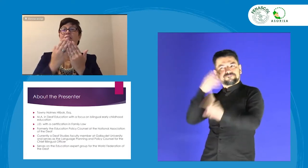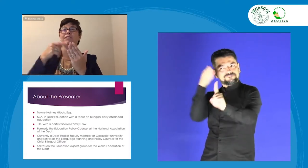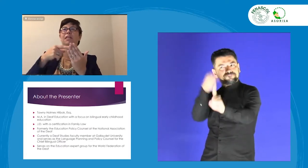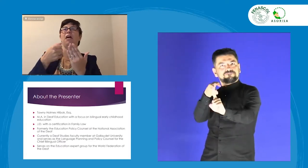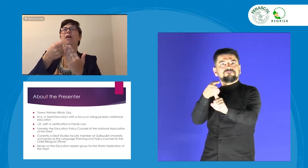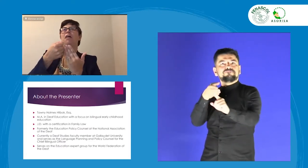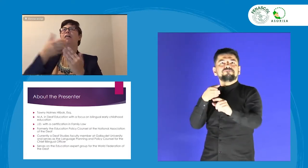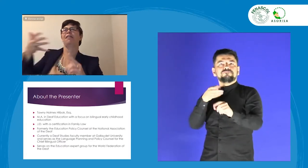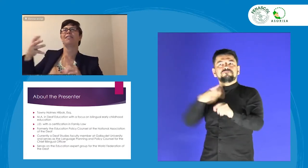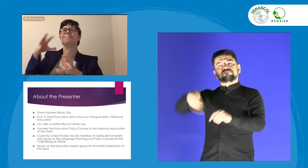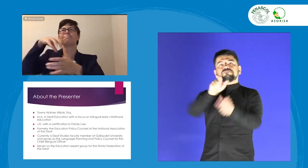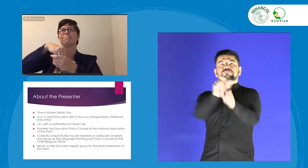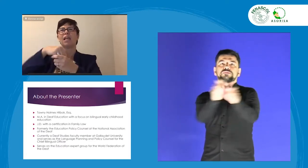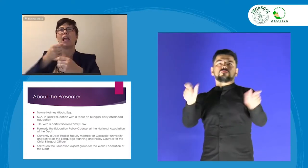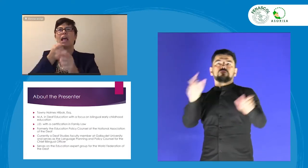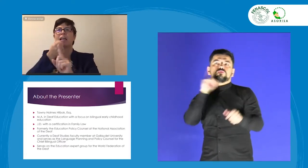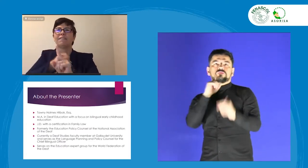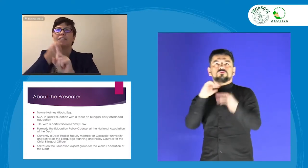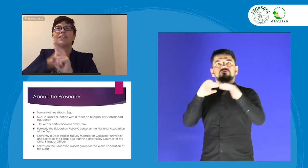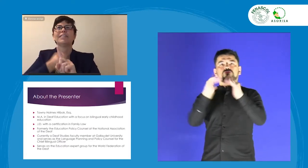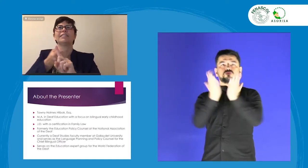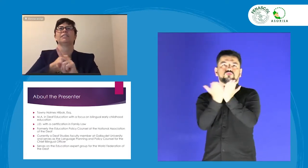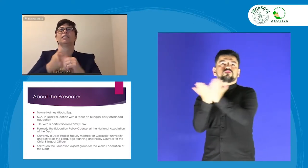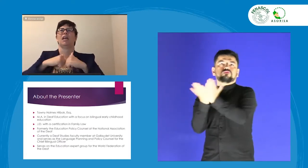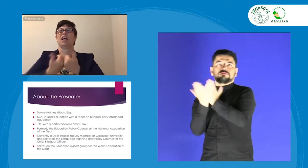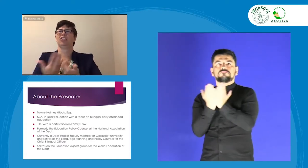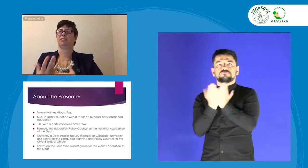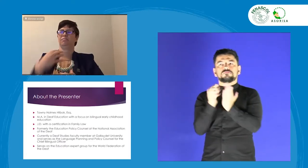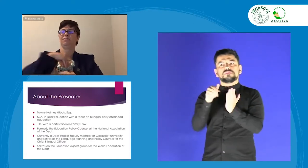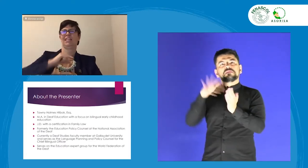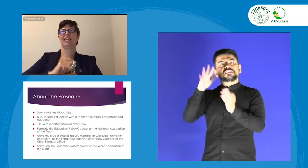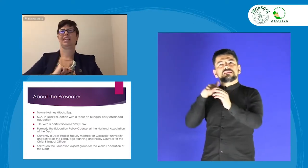Estoy en el sector de educación para sordos